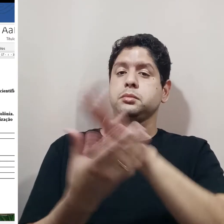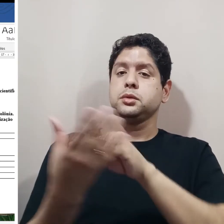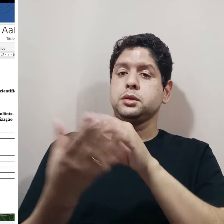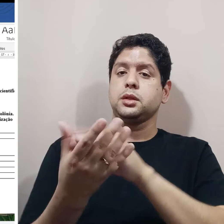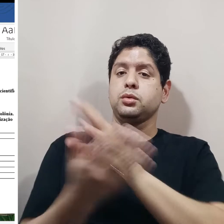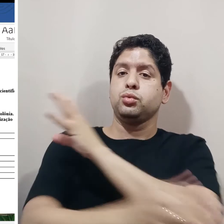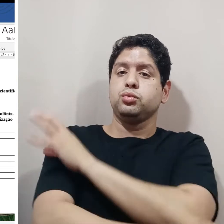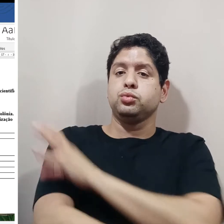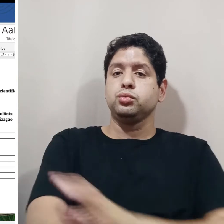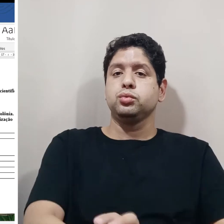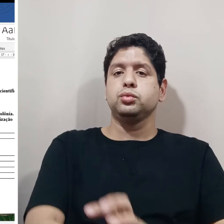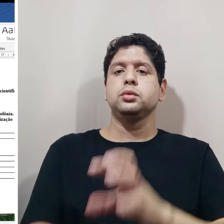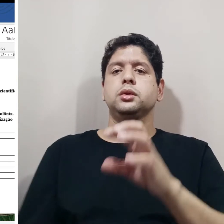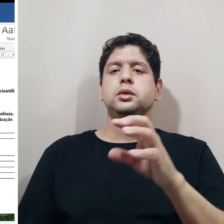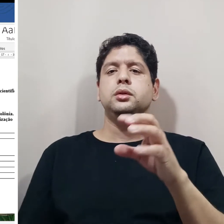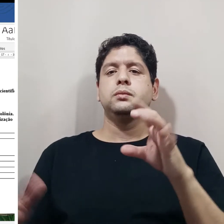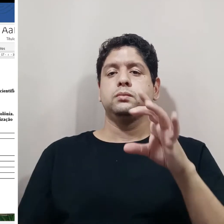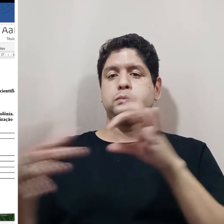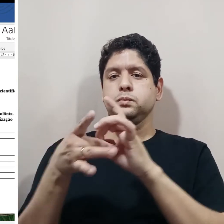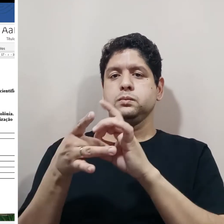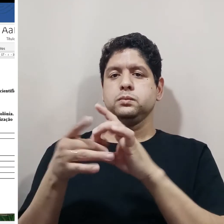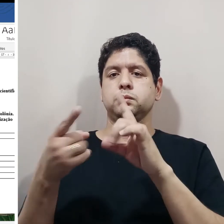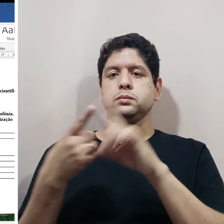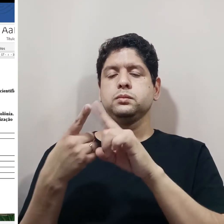na cultura